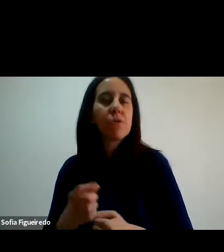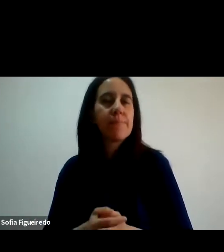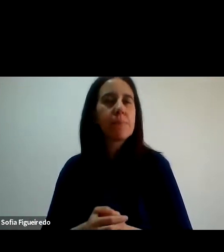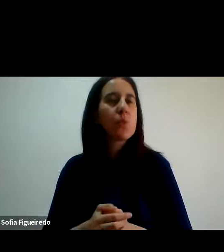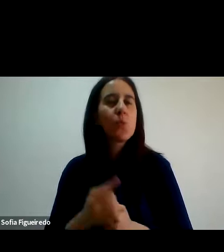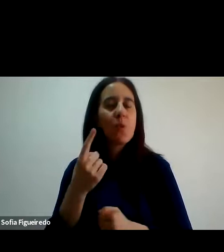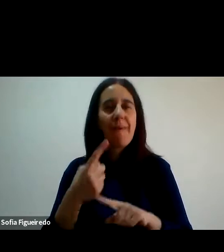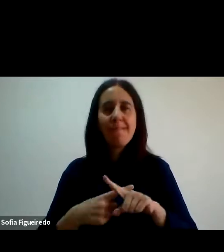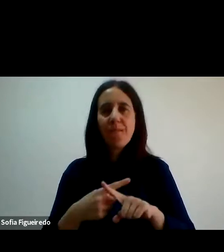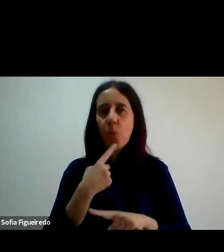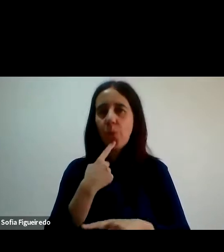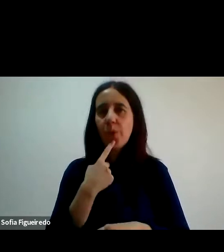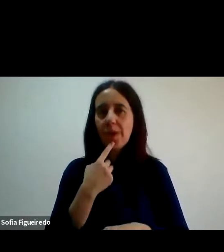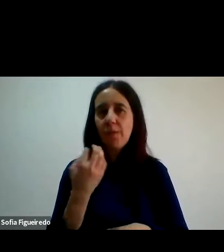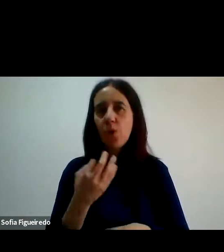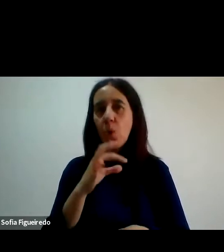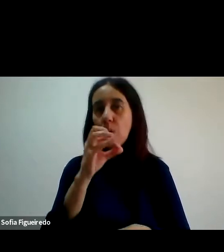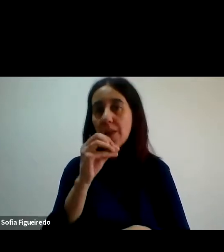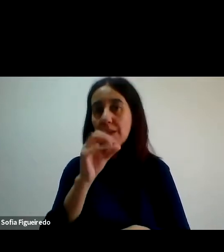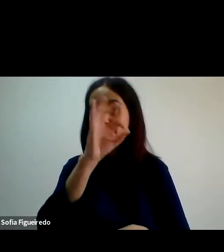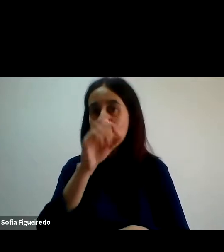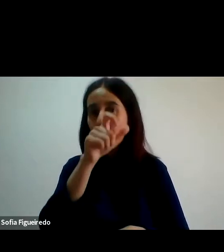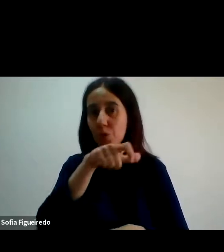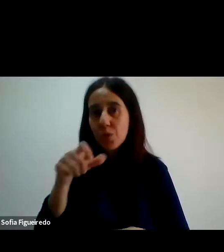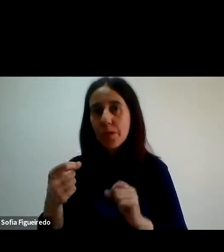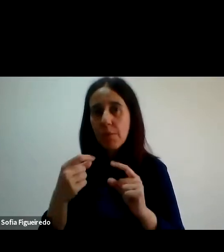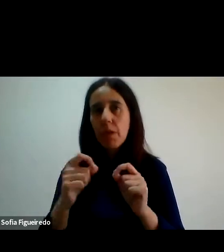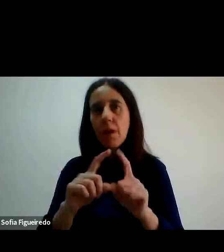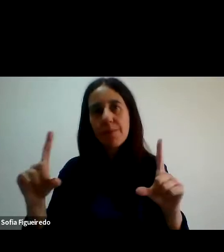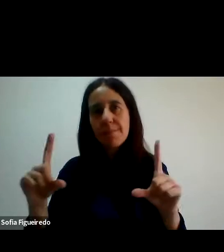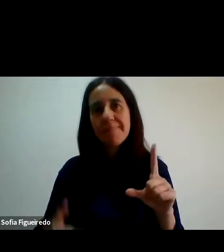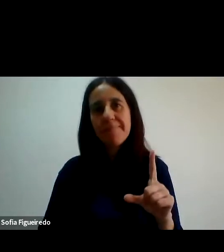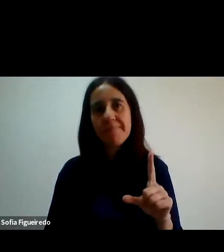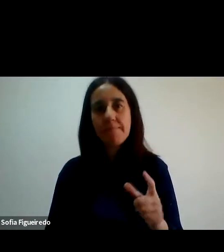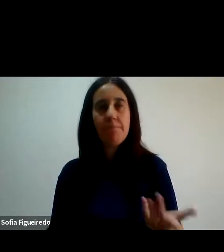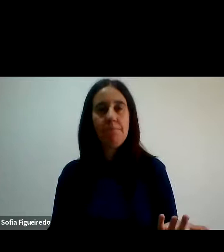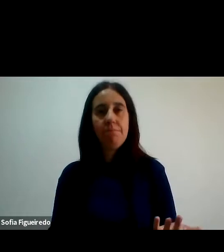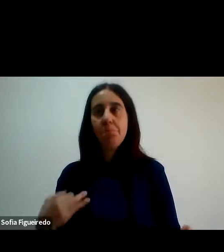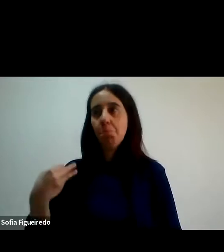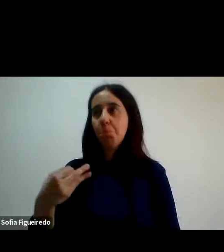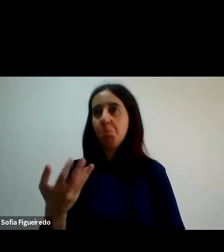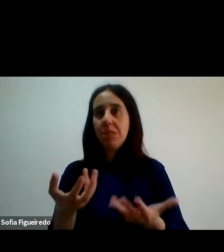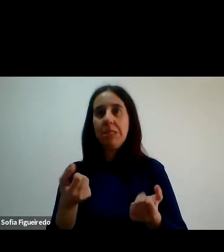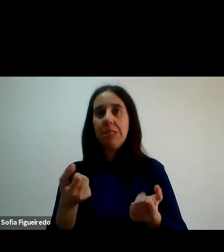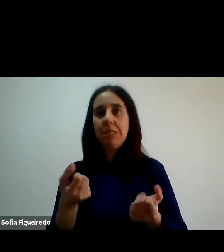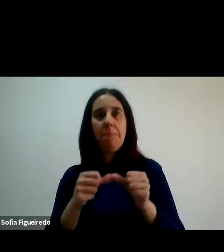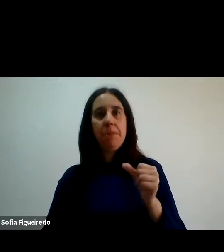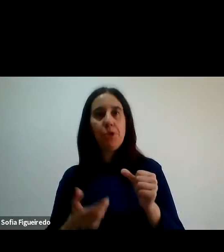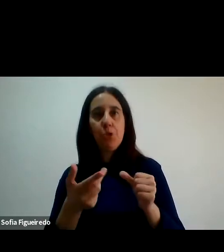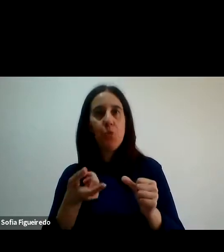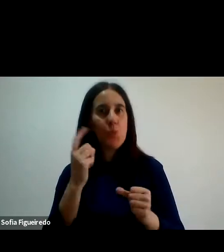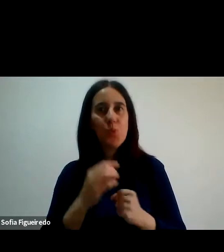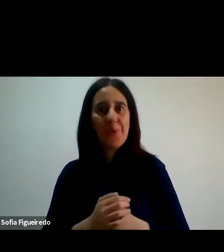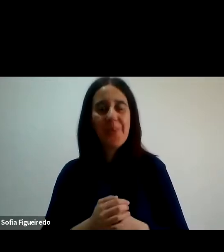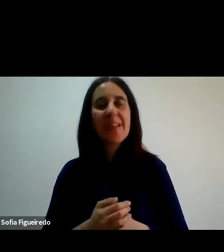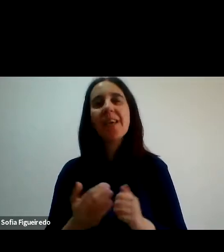achei muito interessante, que foi, tivemos 80% das pessoas a abrirem este e-mail. Porque não é todos os dias, efetivamente, que recebem uma mensagem destas. E depois uma